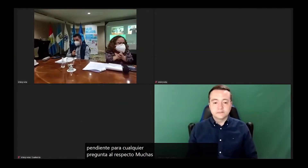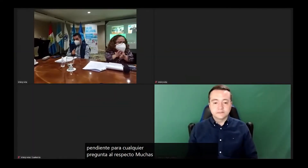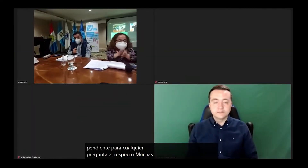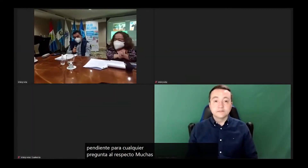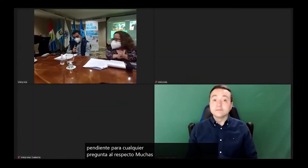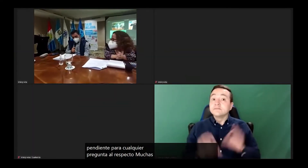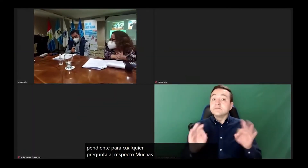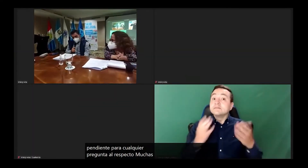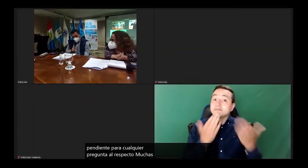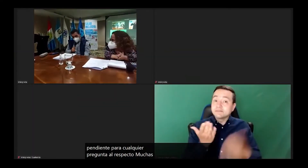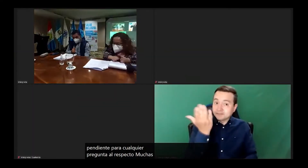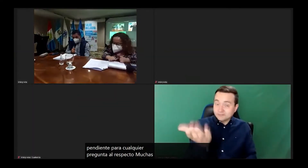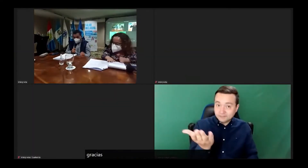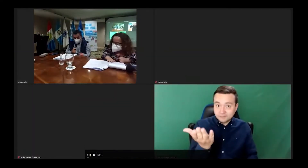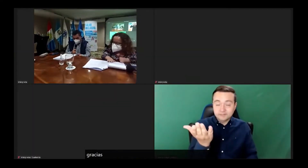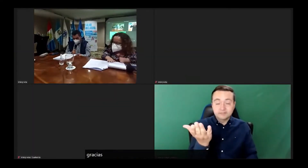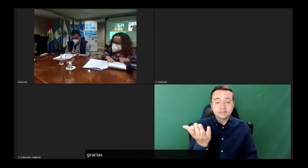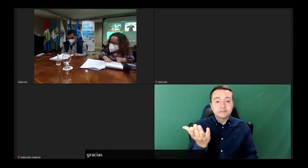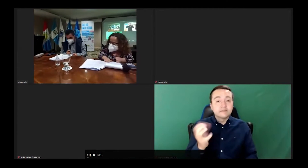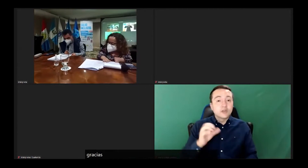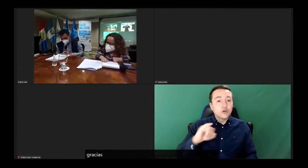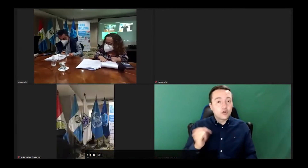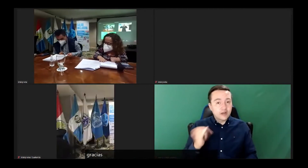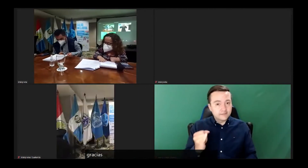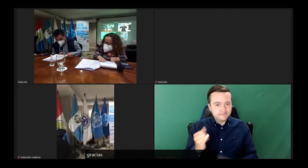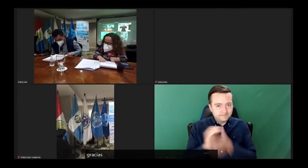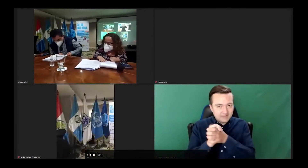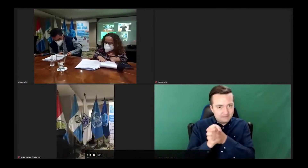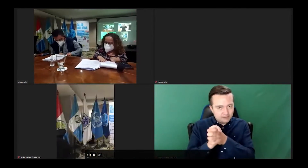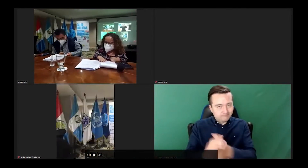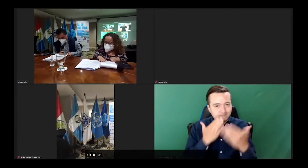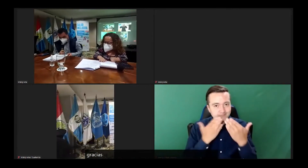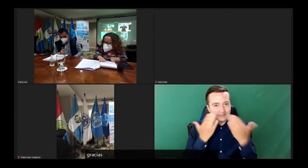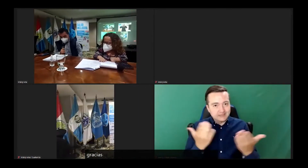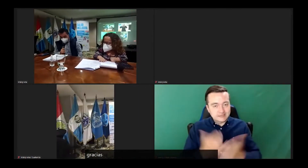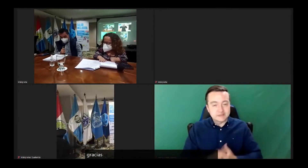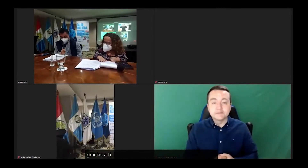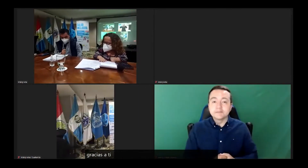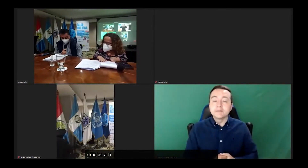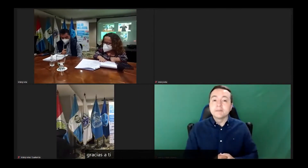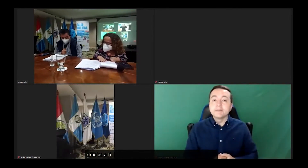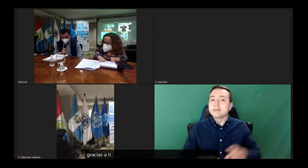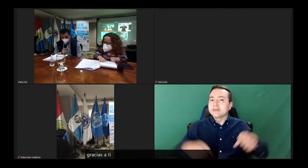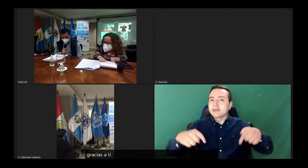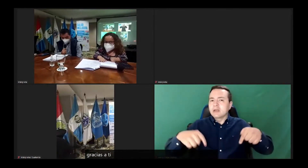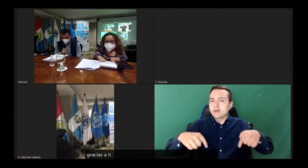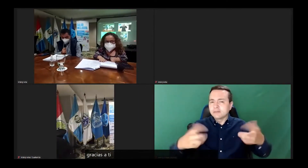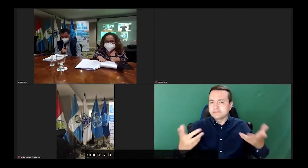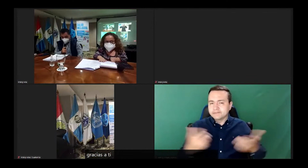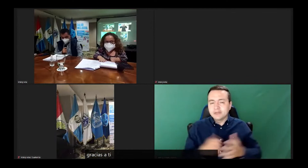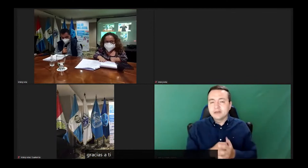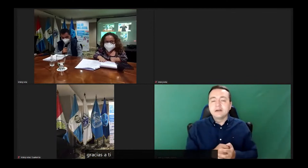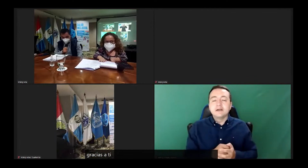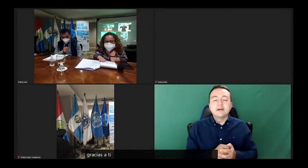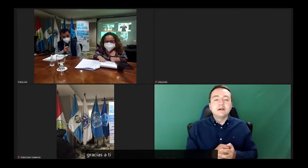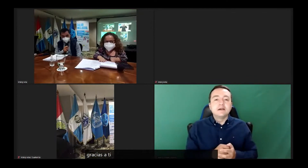Muchas gracias a ti, muchas gracias, amigo, por todo esto. Ahora vamos a